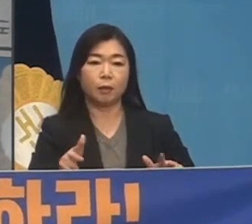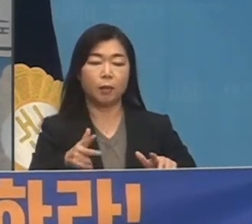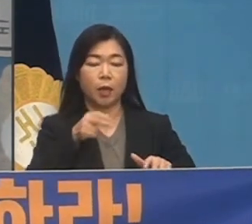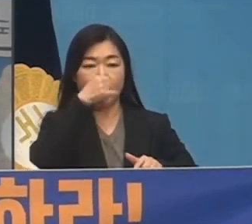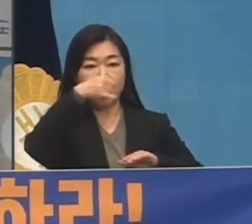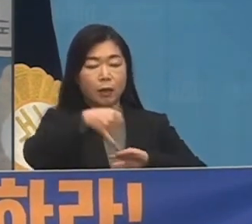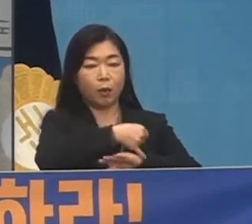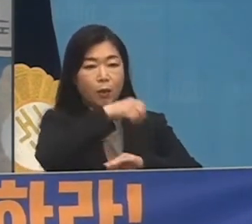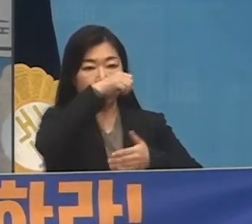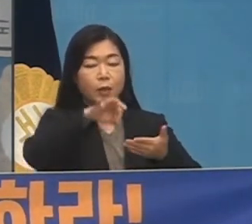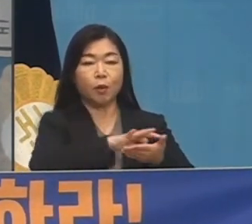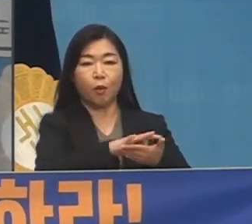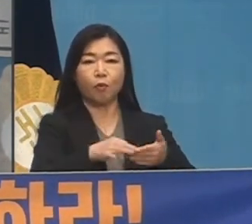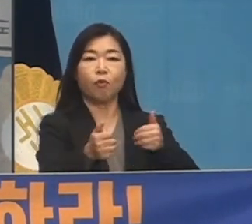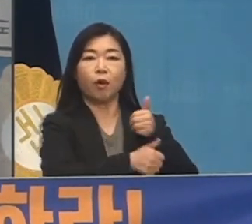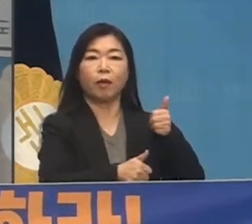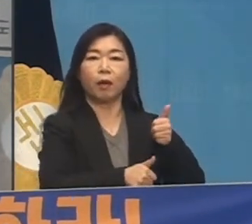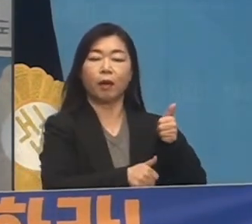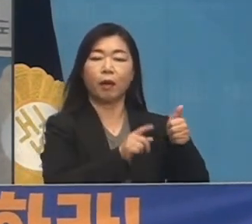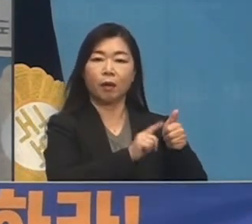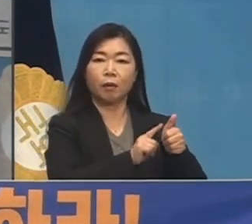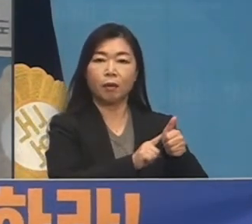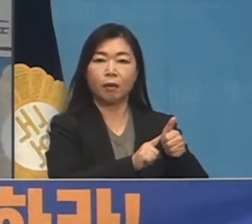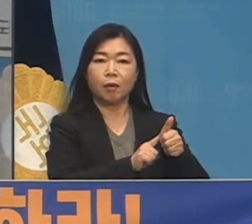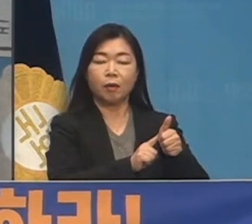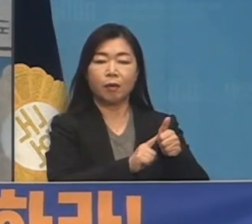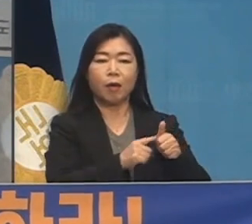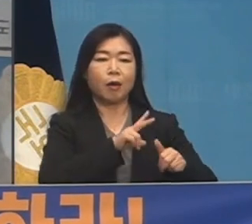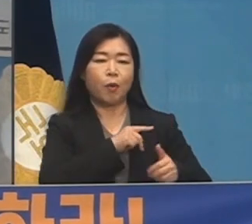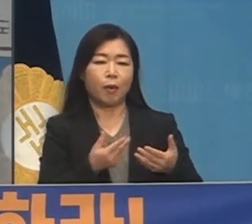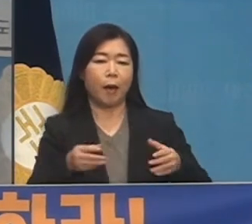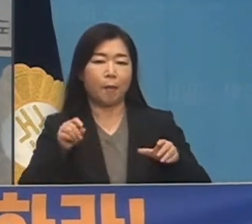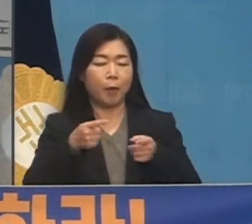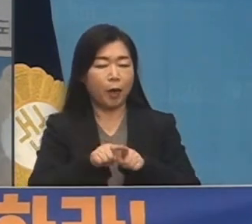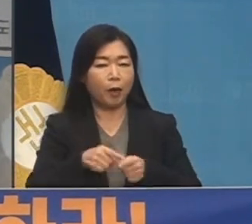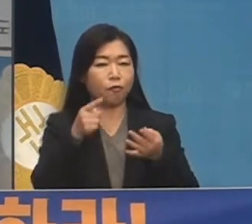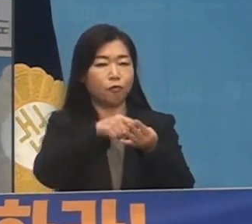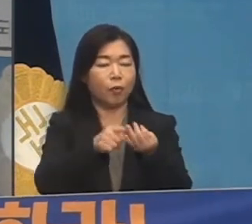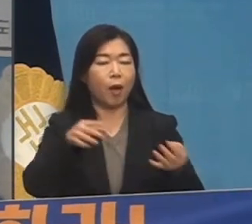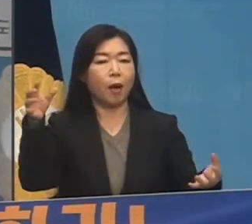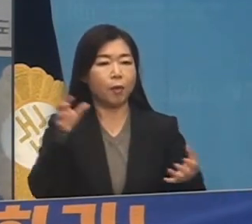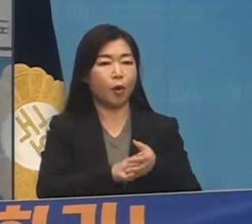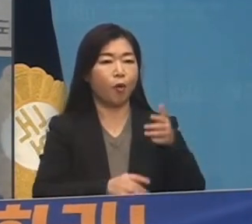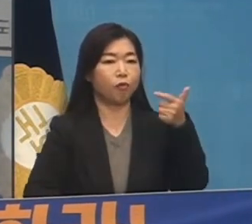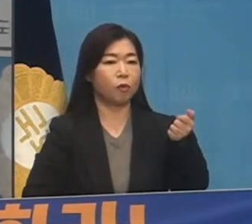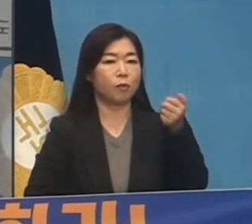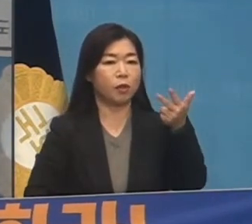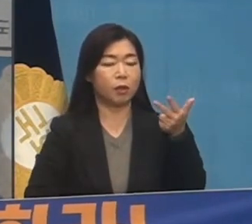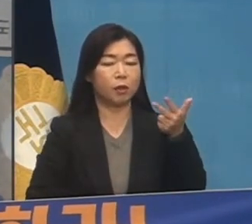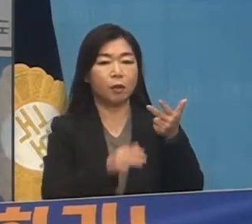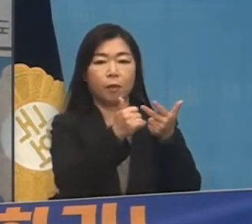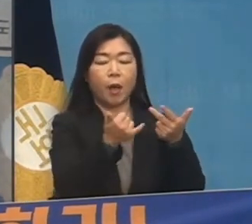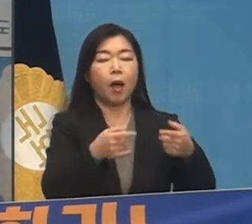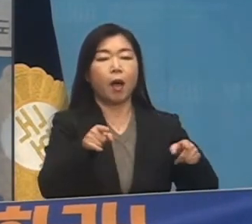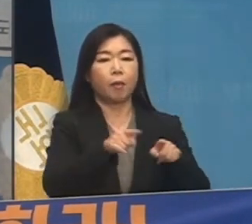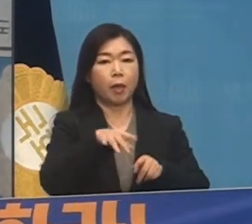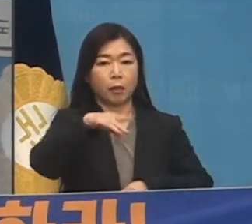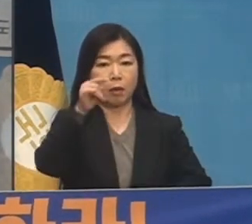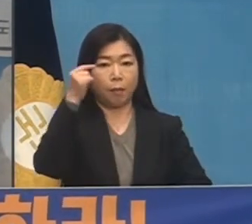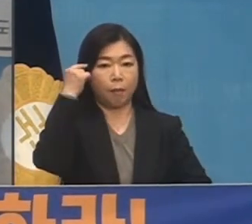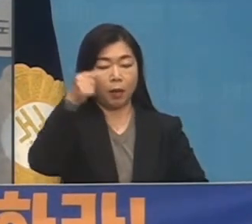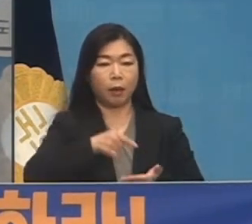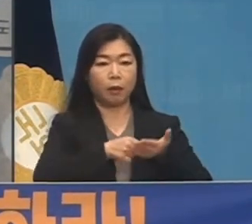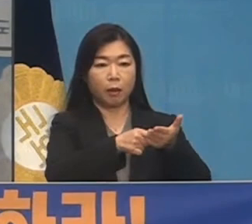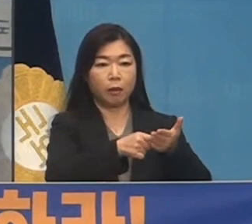기재위 야당 간사인 유성걸 의원을 포함한 같은 당 의원 67명이 공동해서 첫